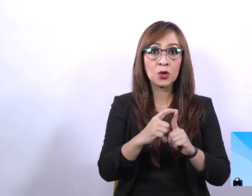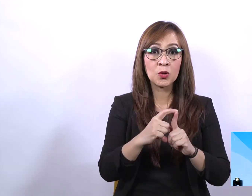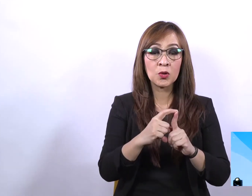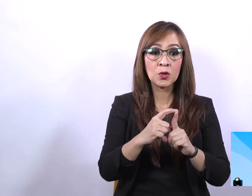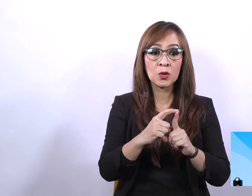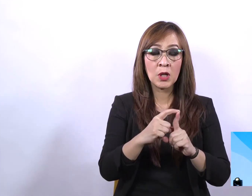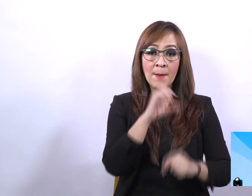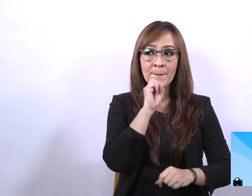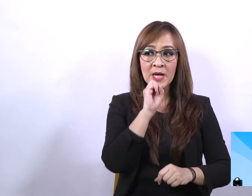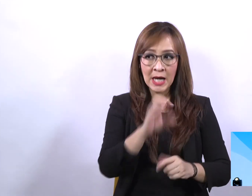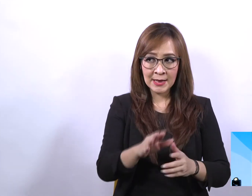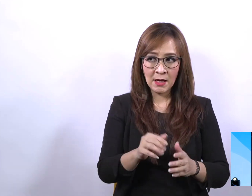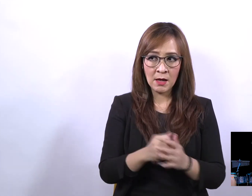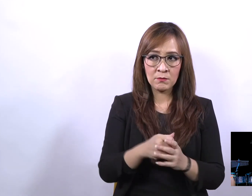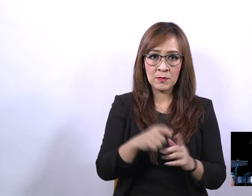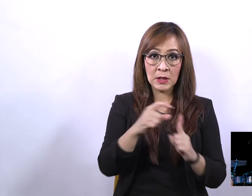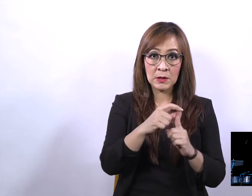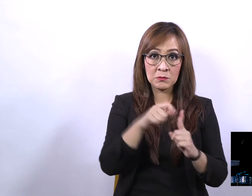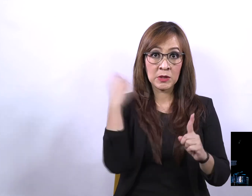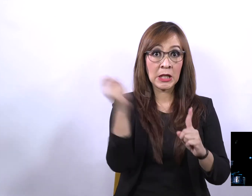bokitta ini Debu